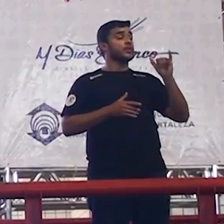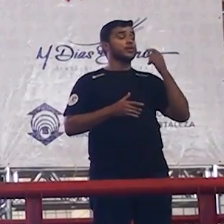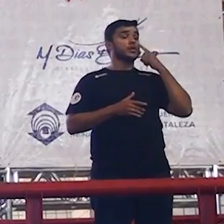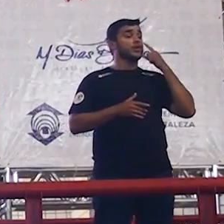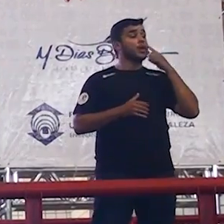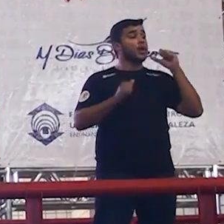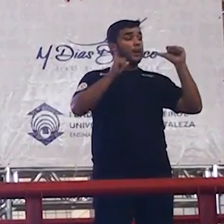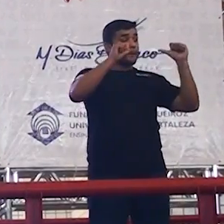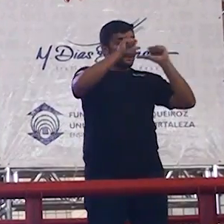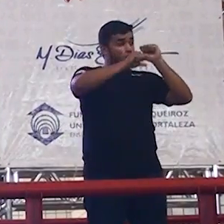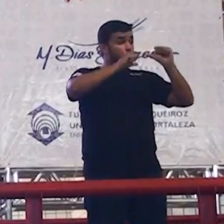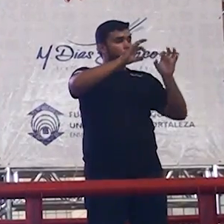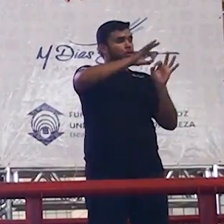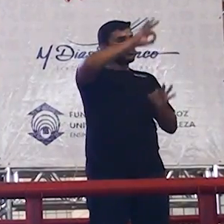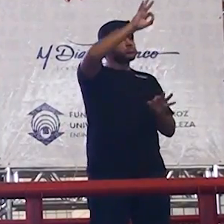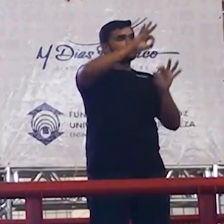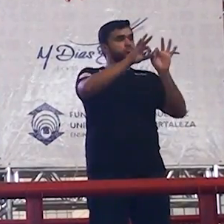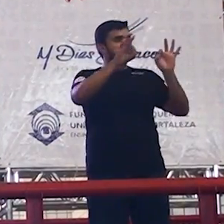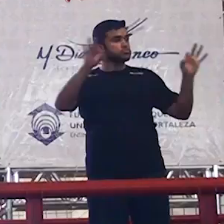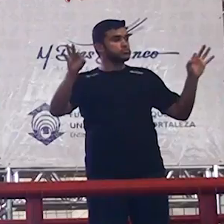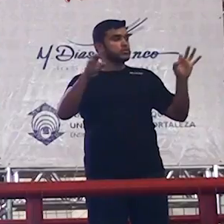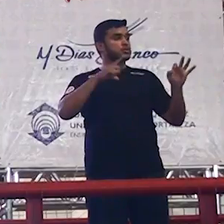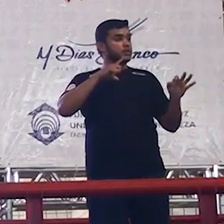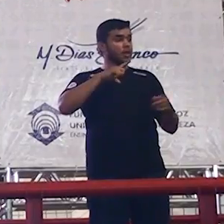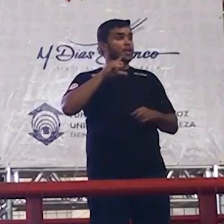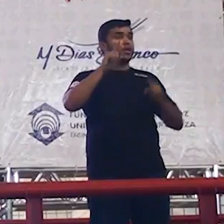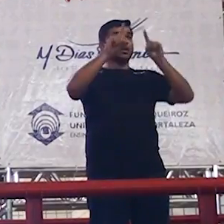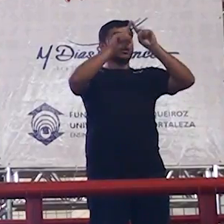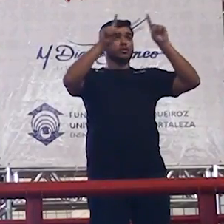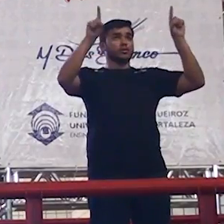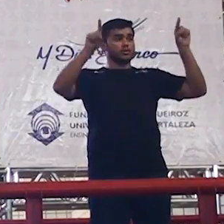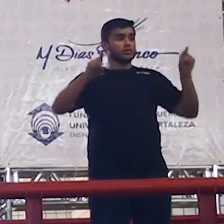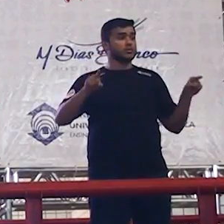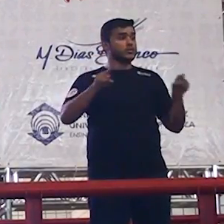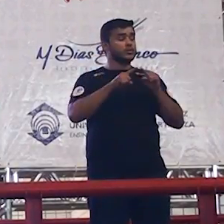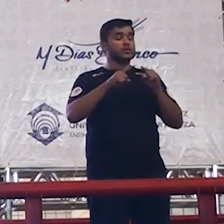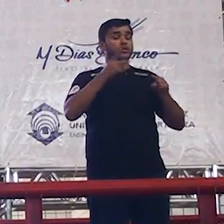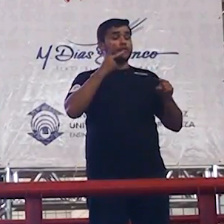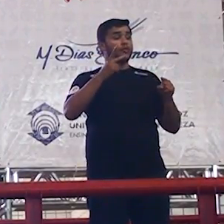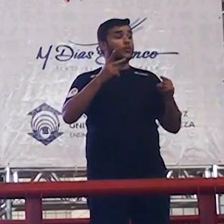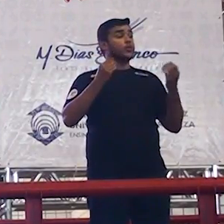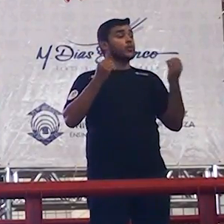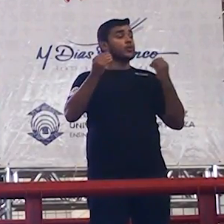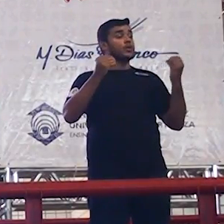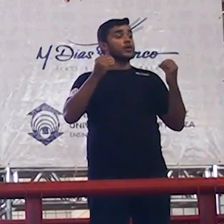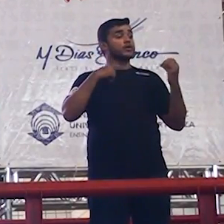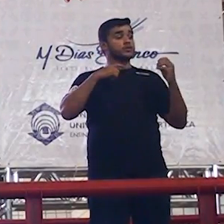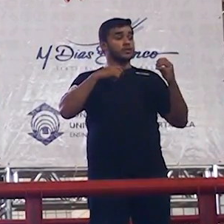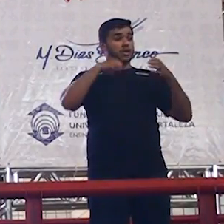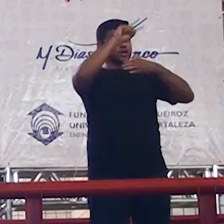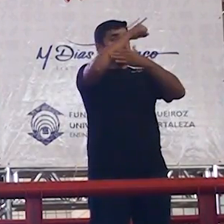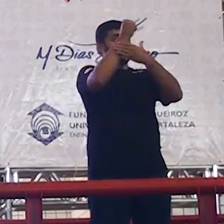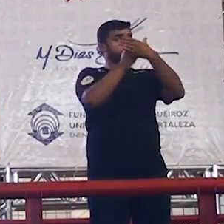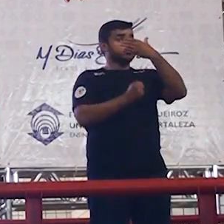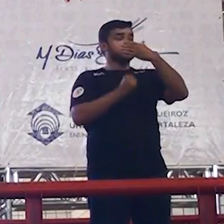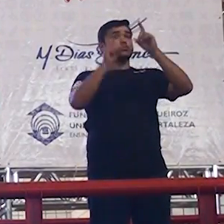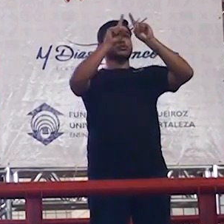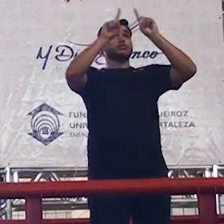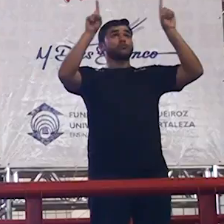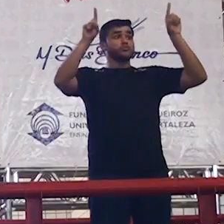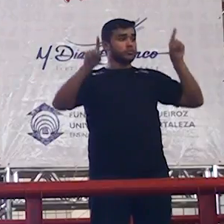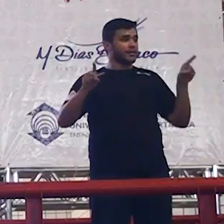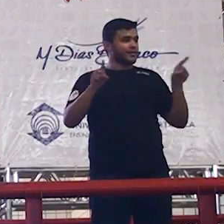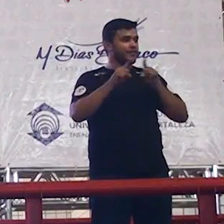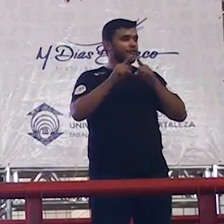as modificações previstas, houve uma alteração na área ocupada por cada garrafão,